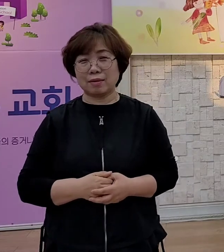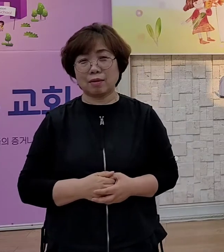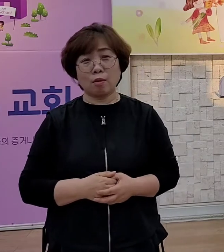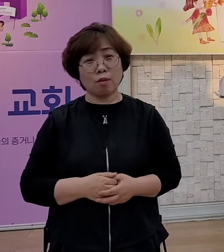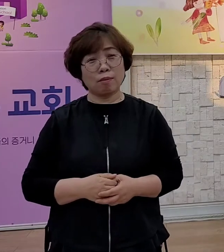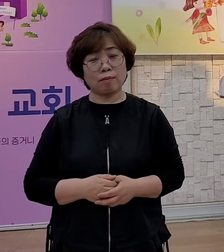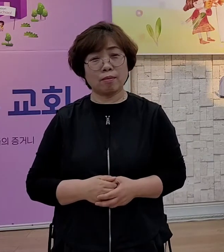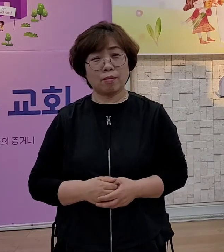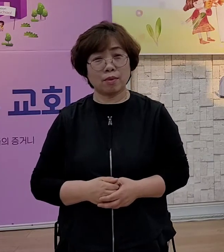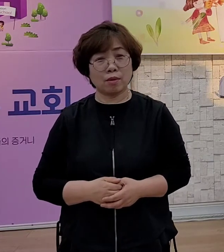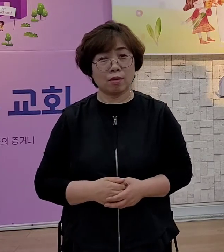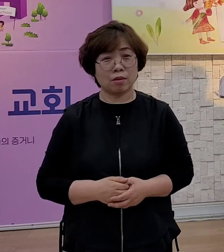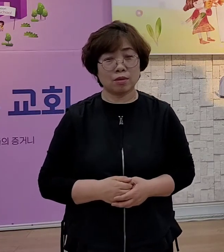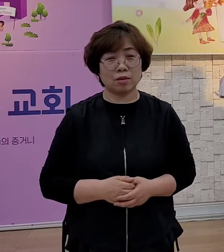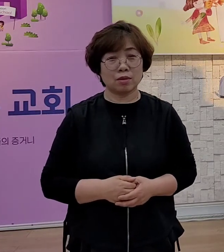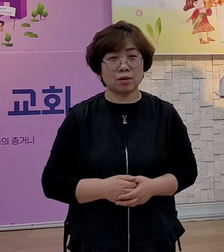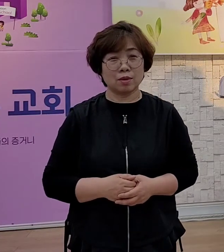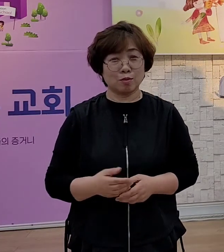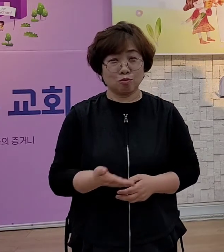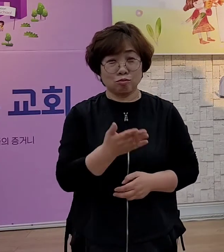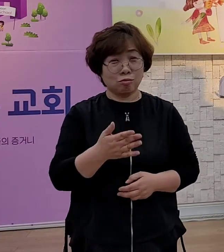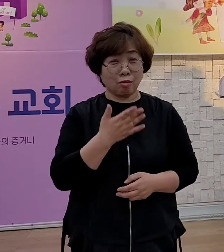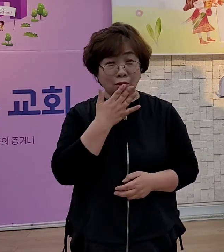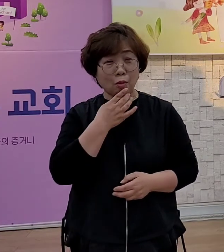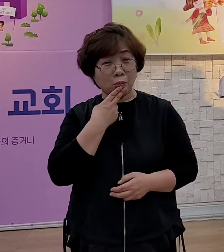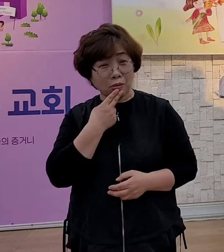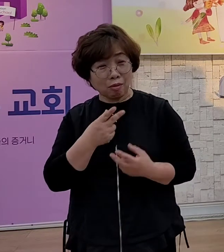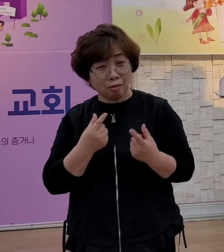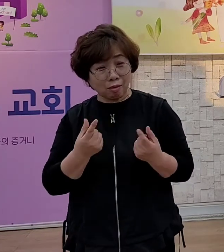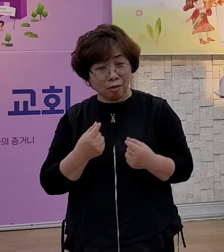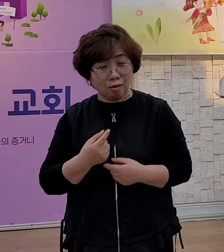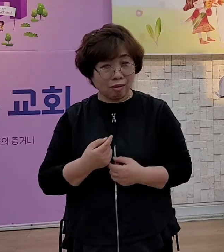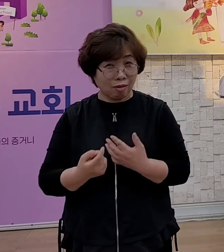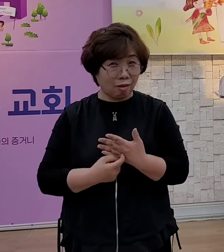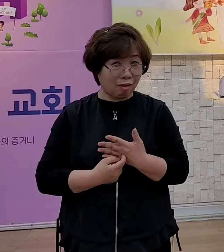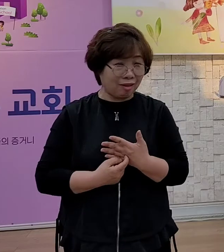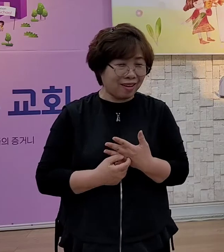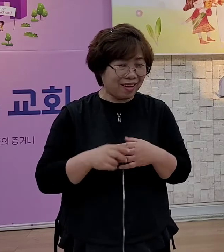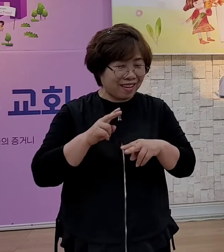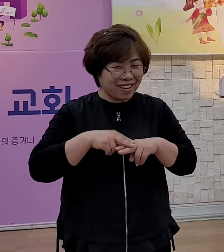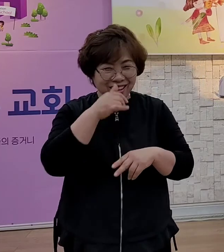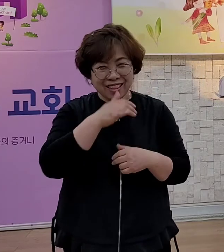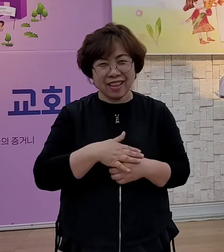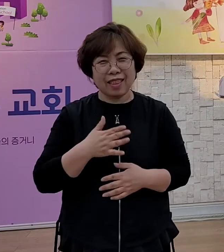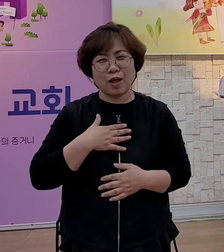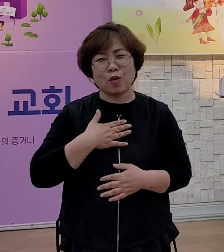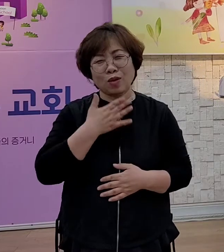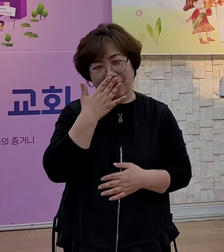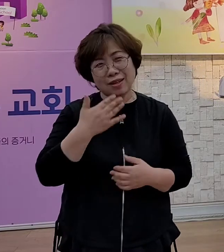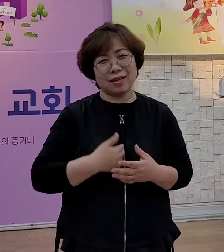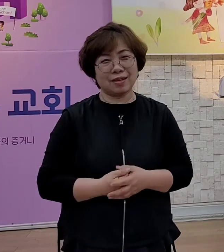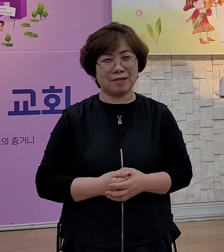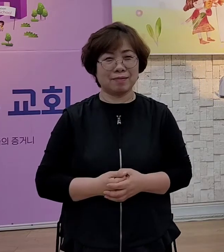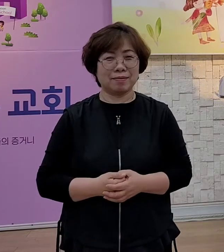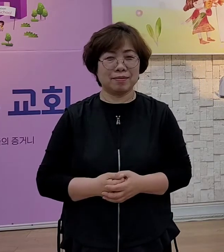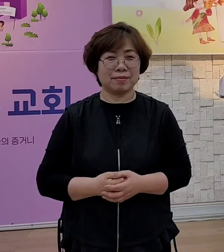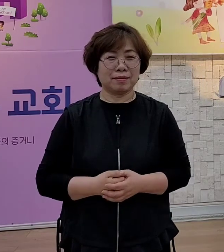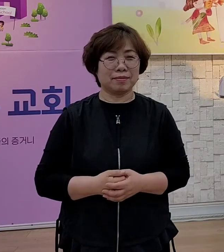아니 뭐 아무도 가능하지 않는 것처럼 앉아 계세요. 가능해요. 저부터 가능했어요.